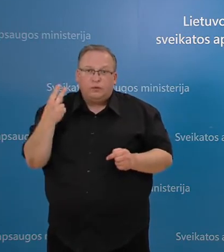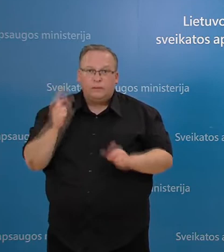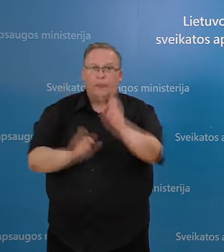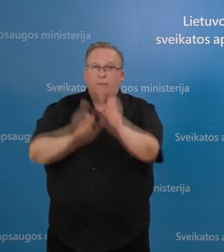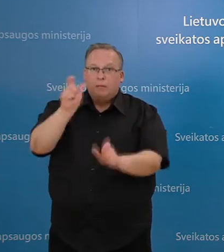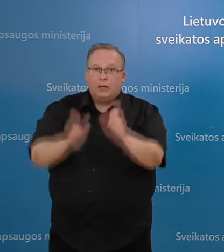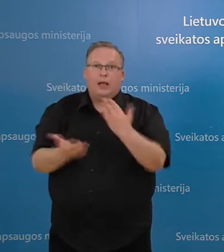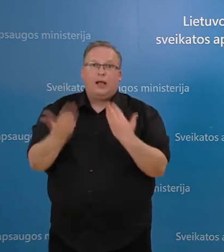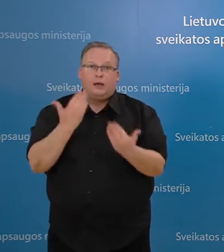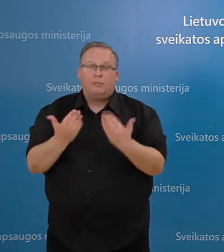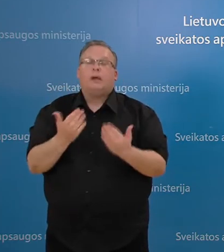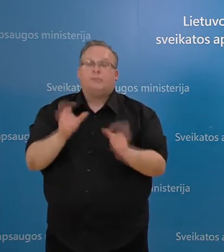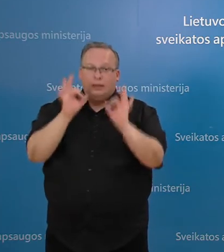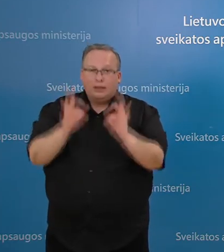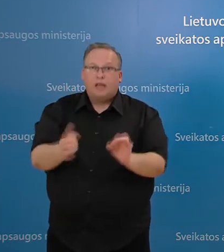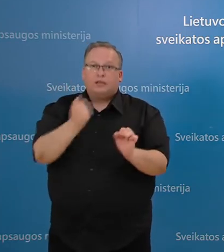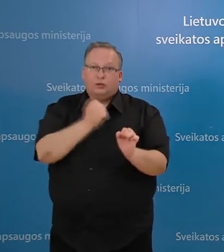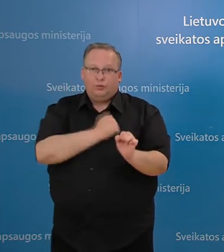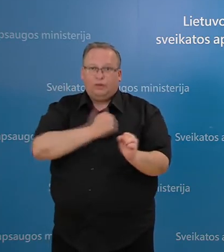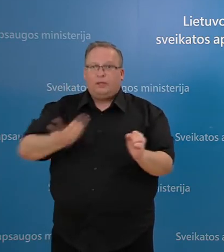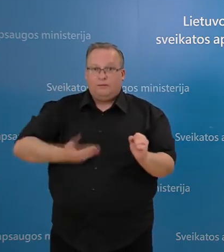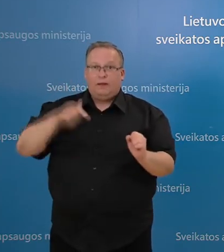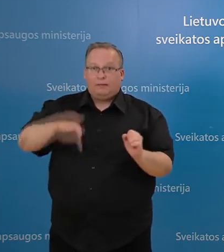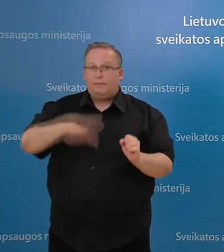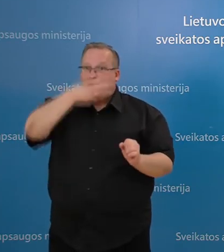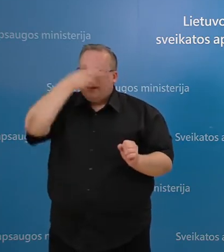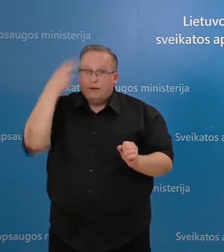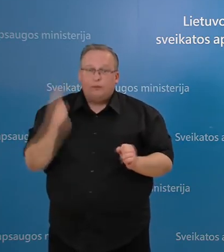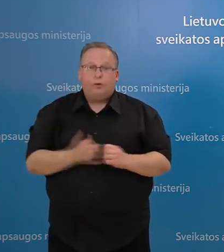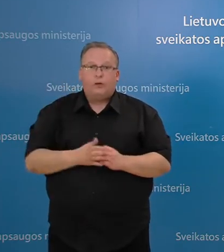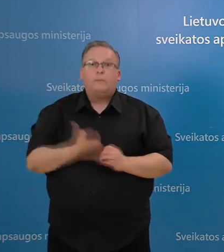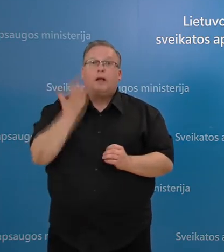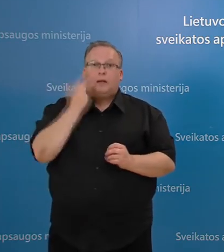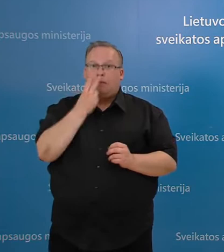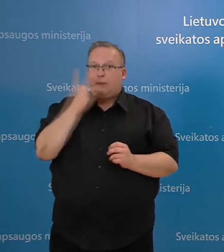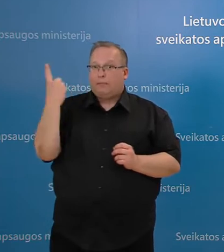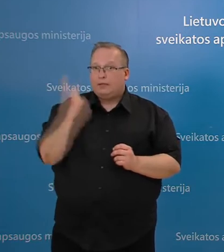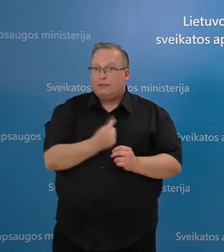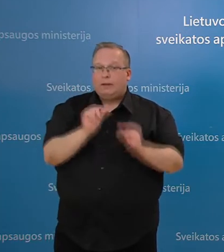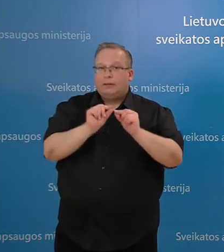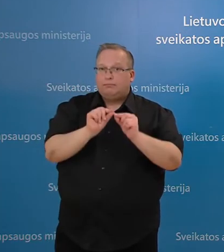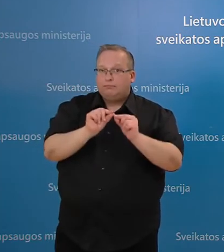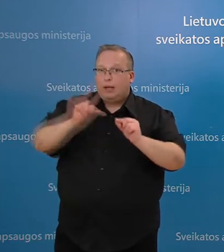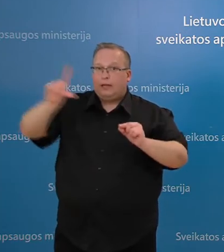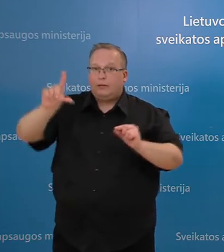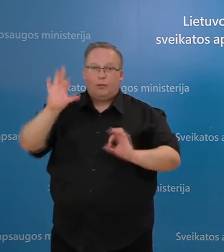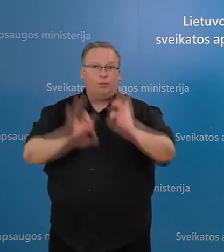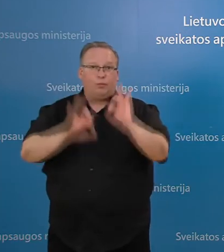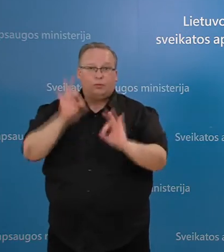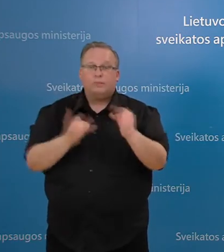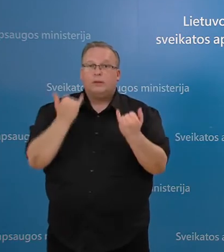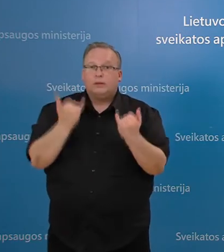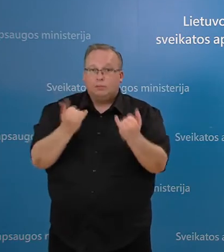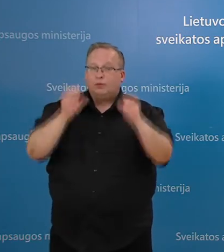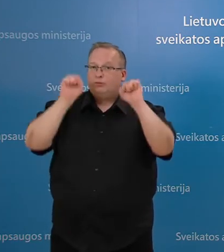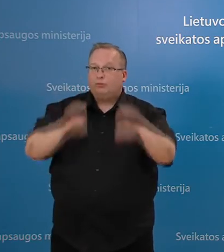Lietuvos piliečiai arba teisę turintis gyventi asmenis, bet matote, kiek pakilo per vieną savaitę, taip kad, na, situacija gali